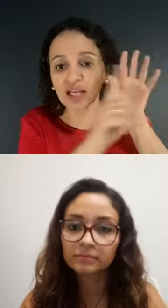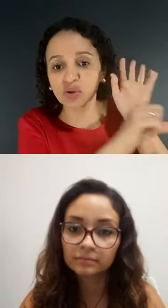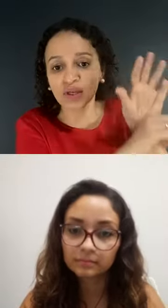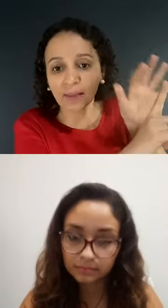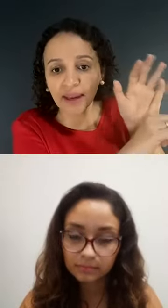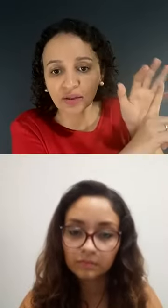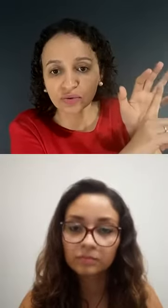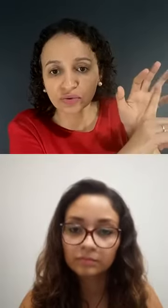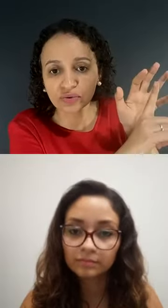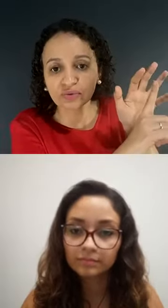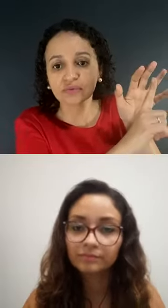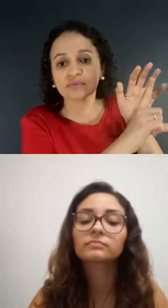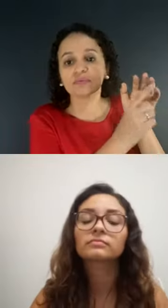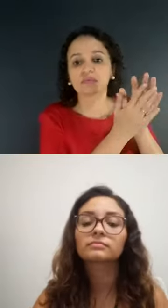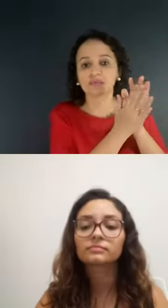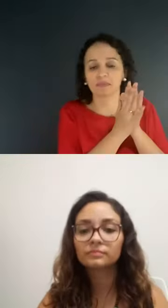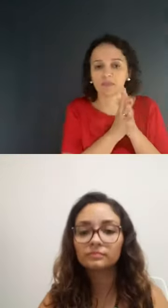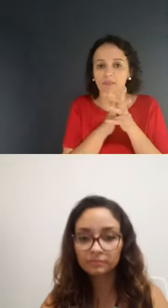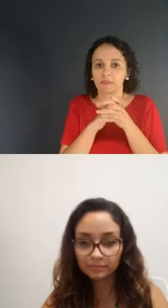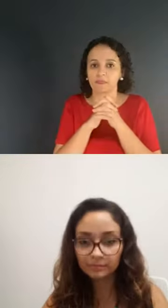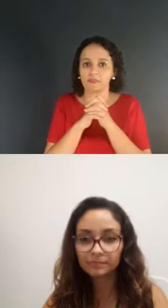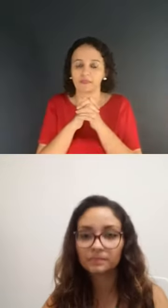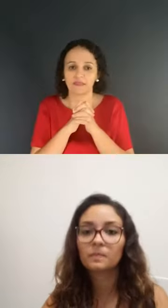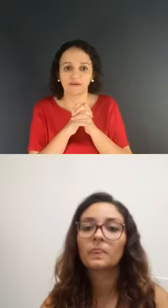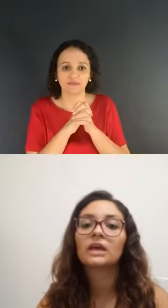desses relacionamentos?